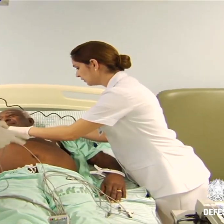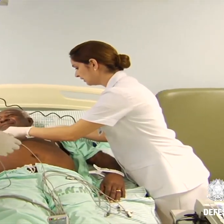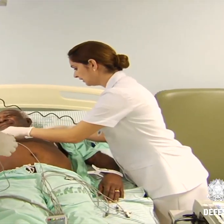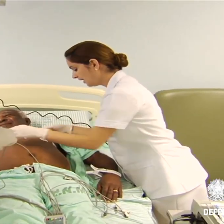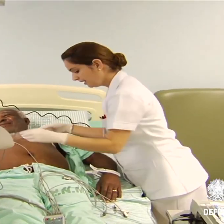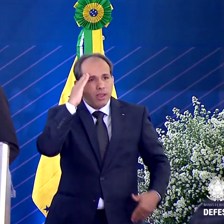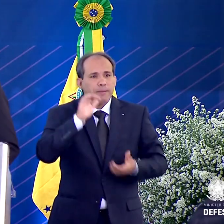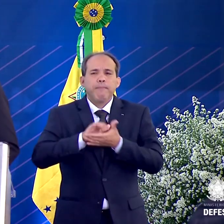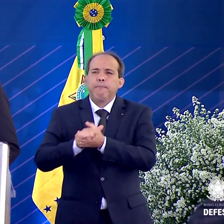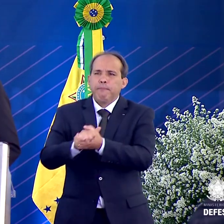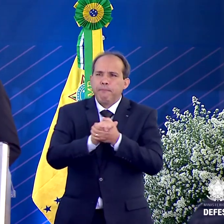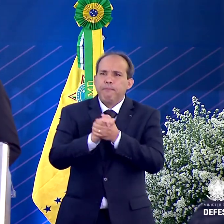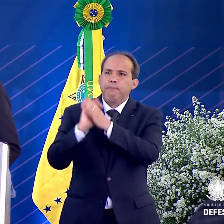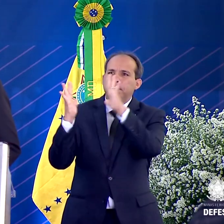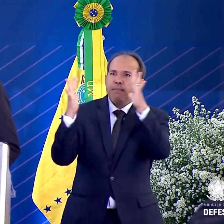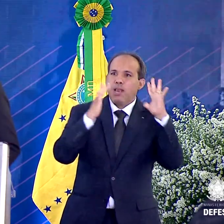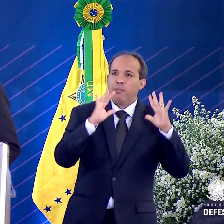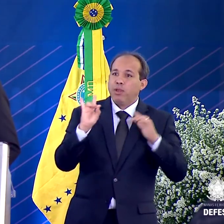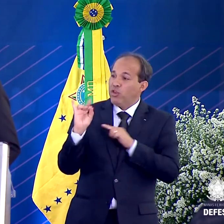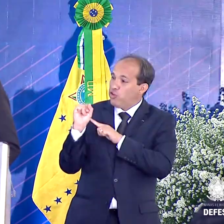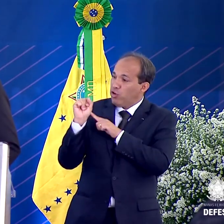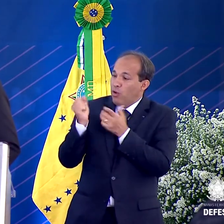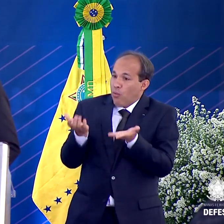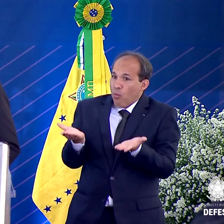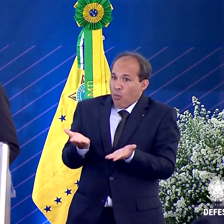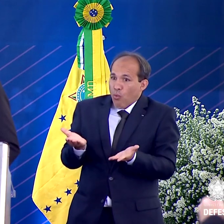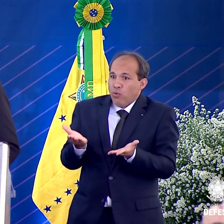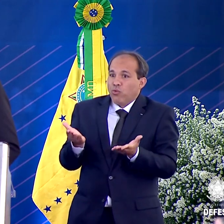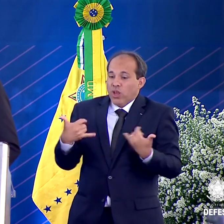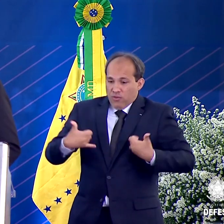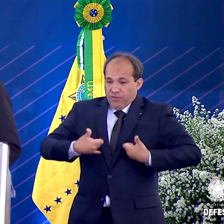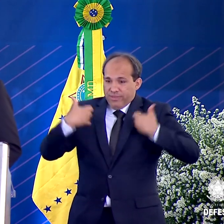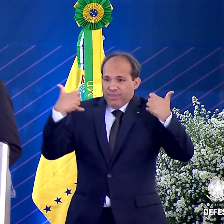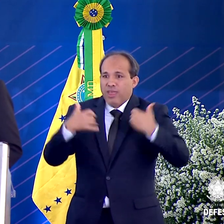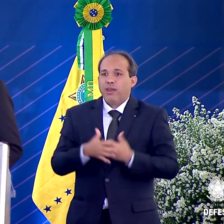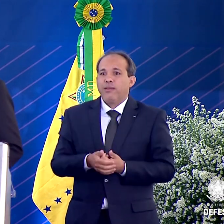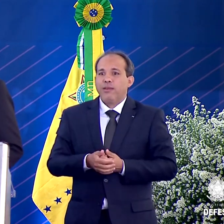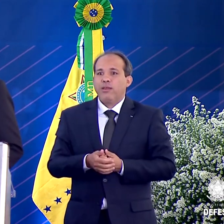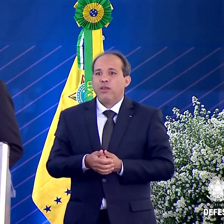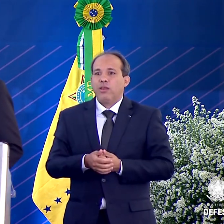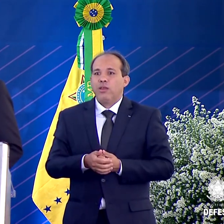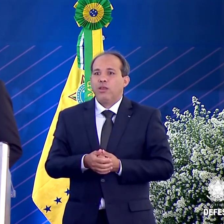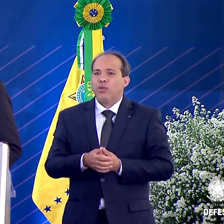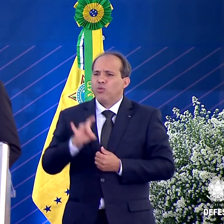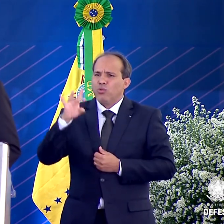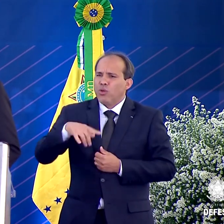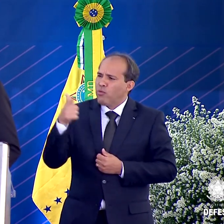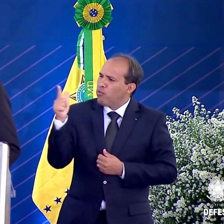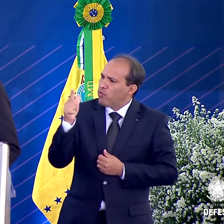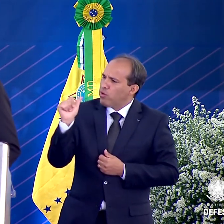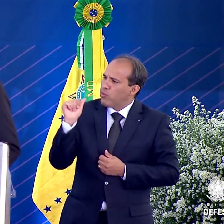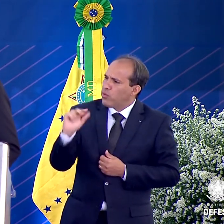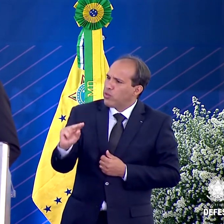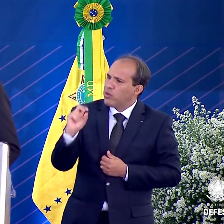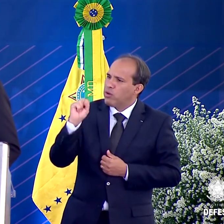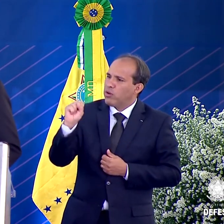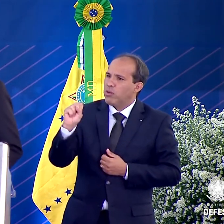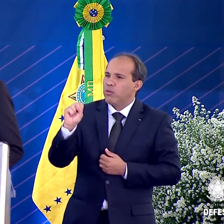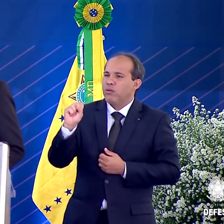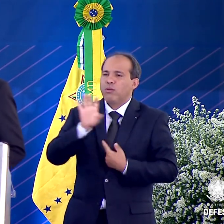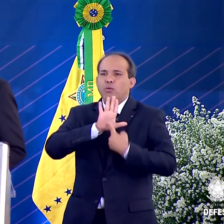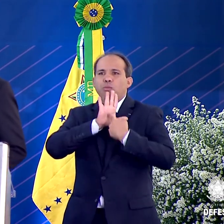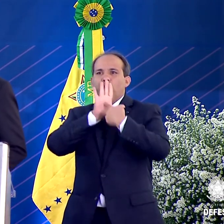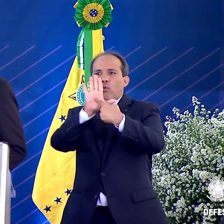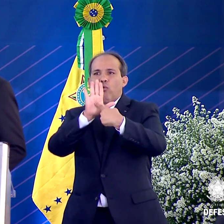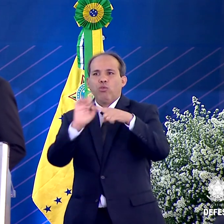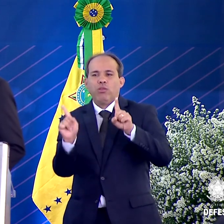ministros da Defesa. A data de aniversário, apenas 22 anos, demonstra também